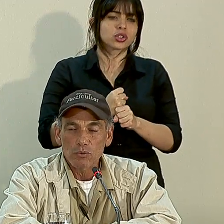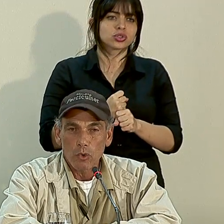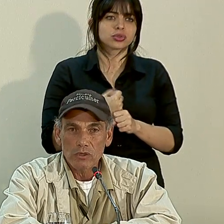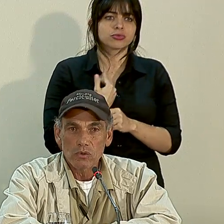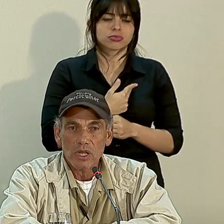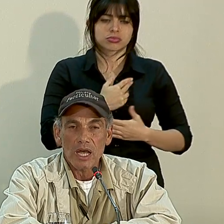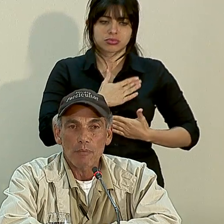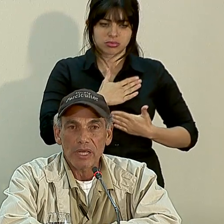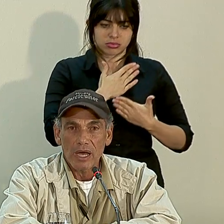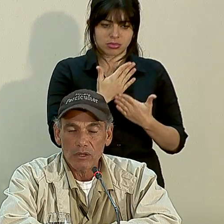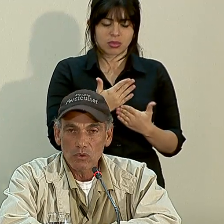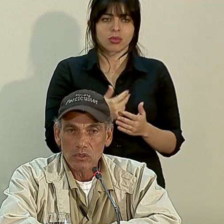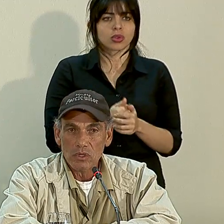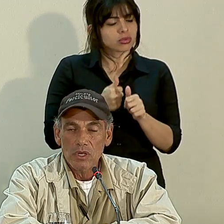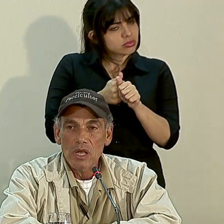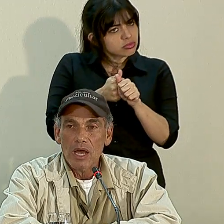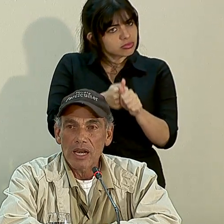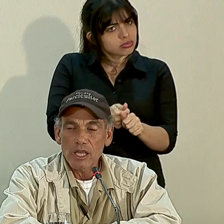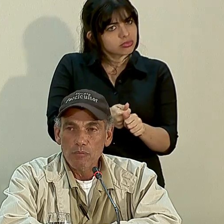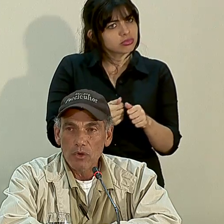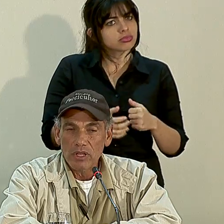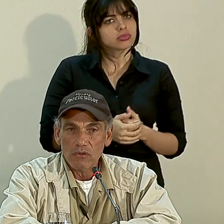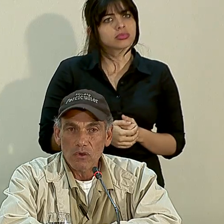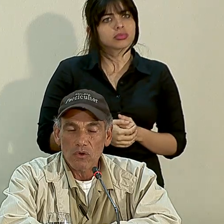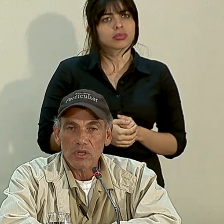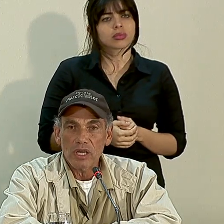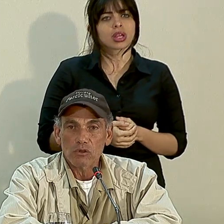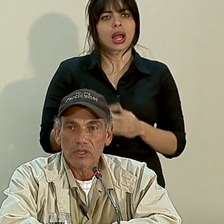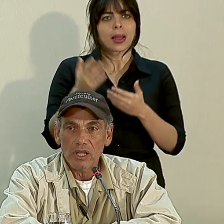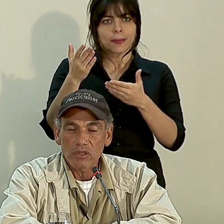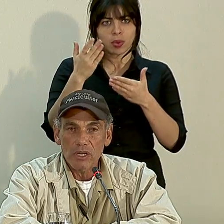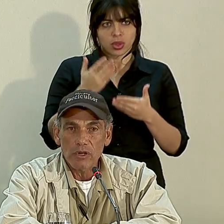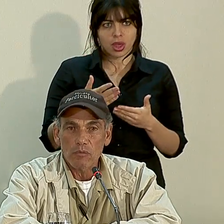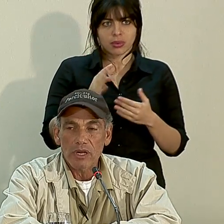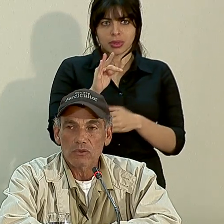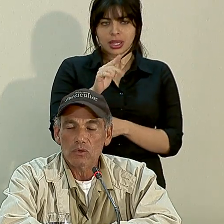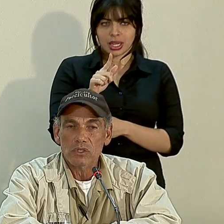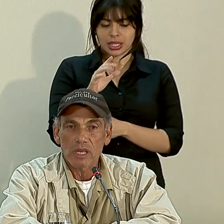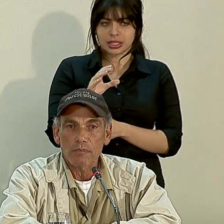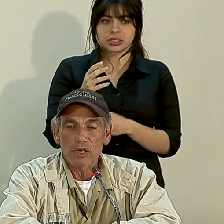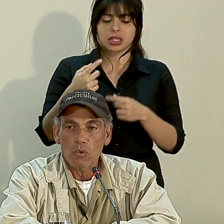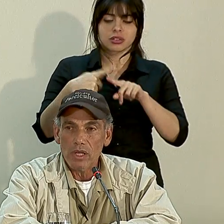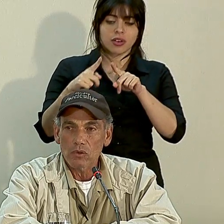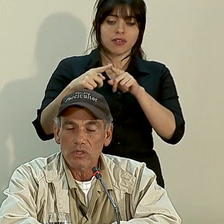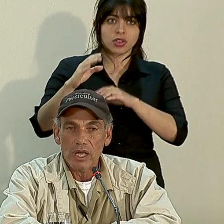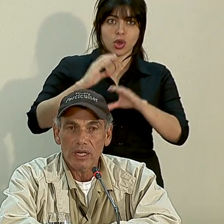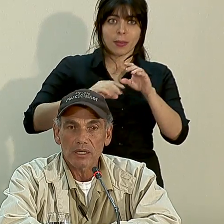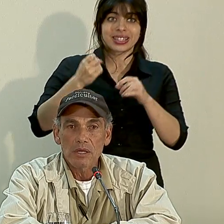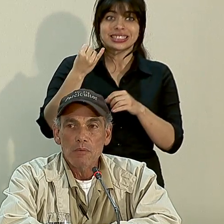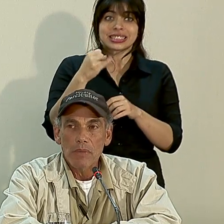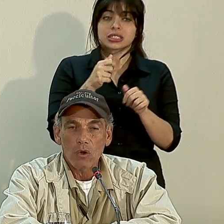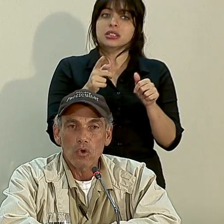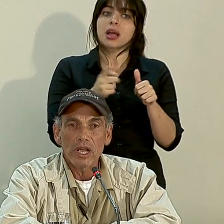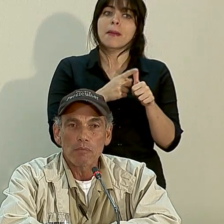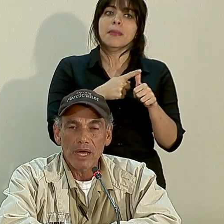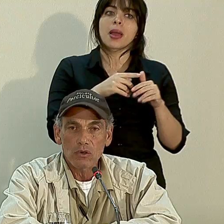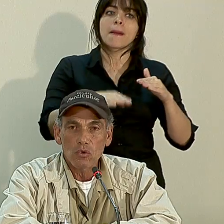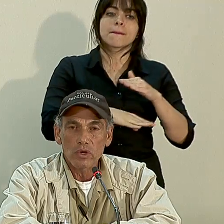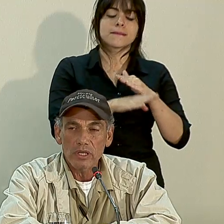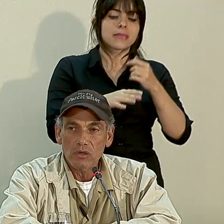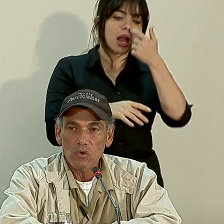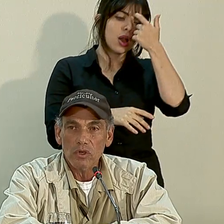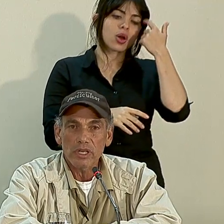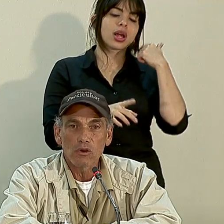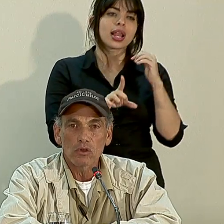estamos dispuestos a apegarnos a la importación y a los tratados de libre comercio siempre y cuando se hagan bajo el